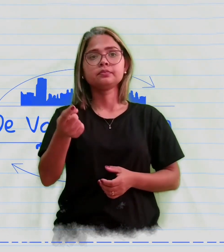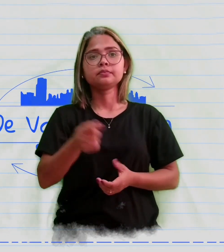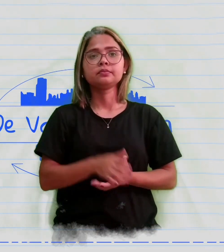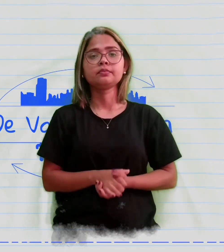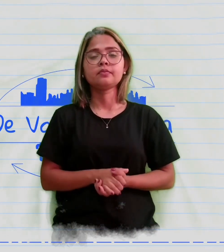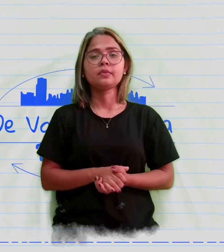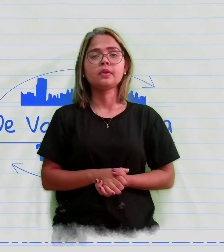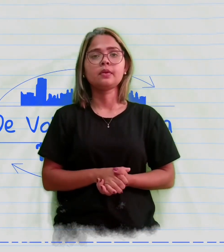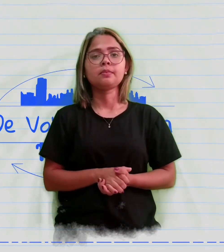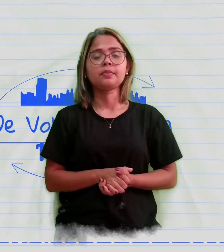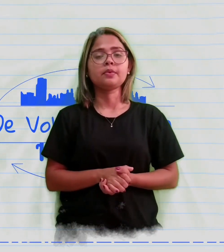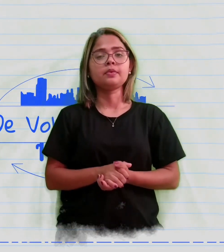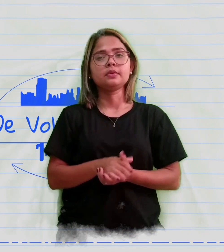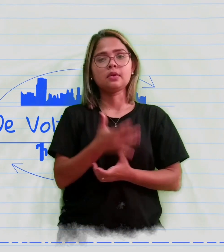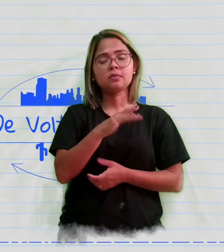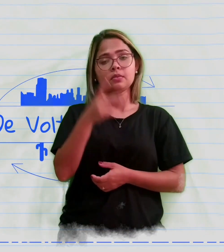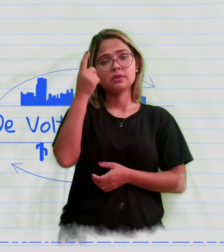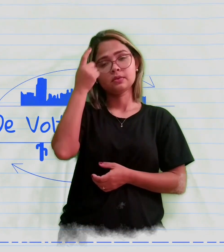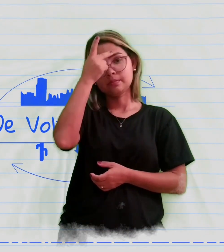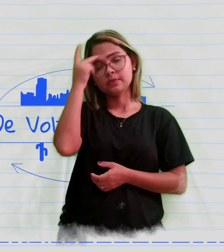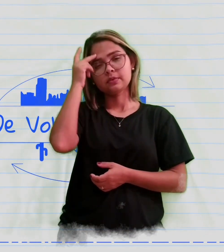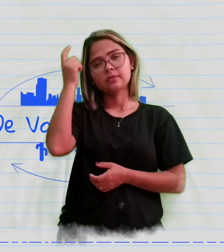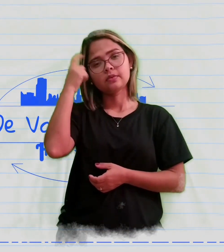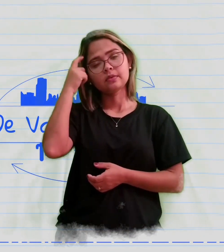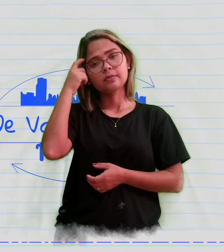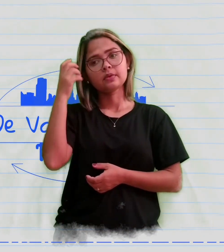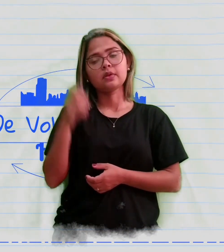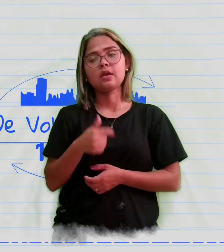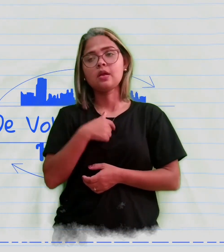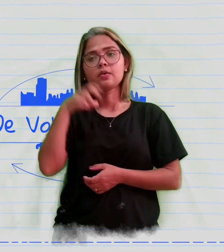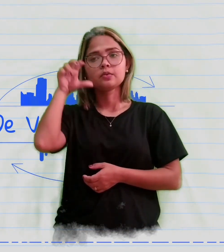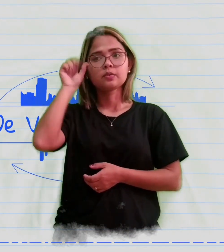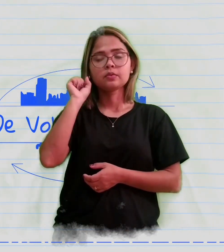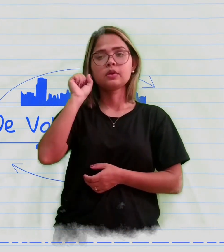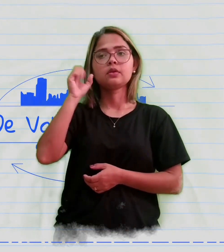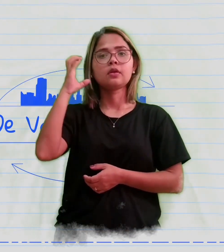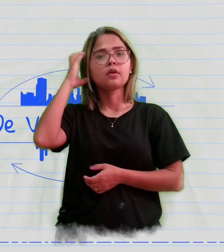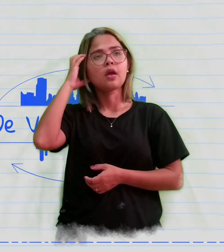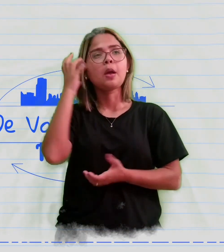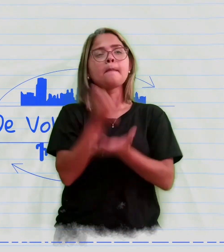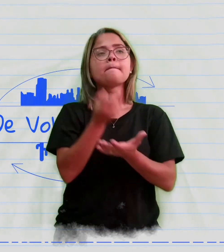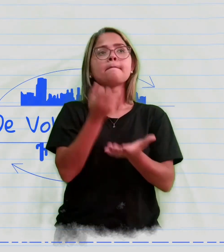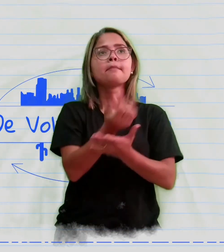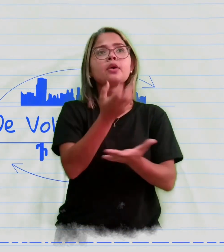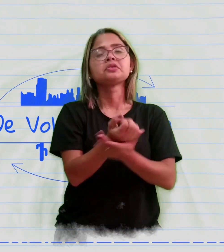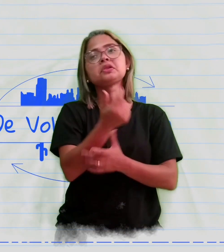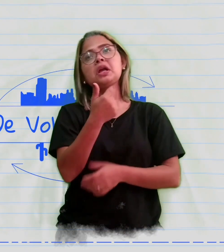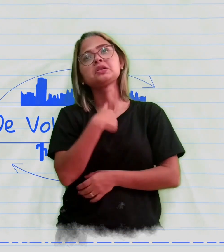fiquei assim, pô, podia... Eu acho que muita gente pensa assim, né? Porque, tipo, eu ouvi no podcast, eu fiquei, pô, podia ter feito assim, podia ter feito assado, né? Podia